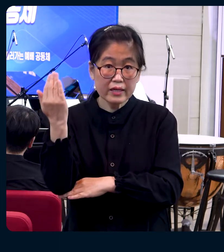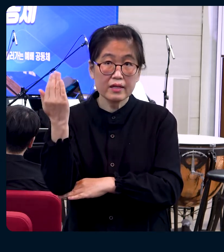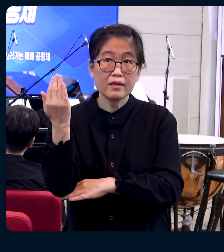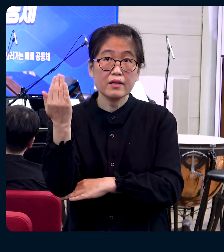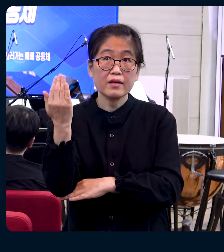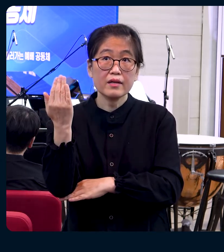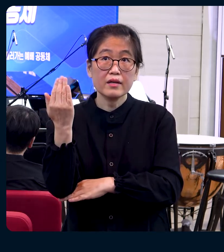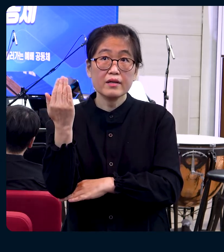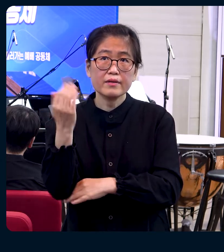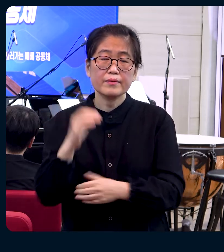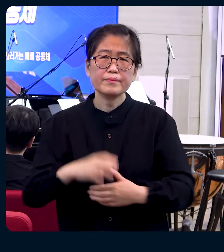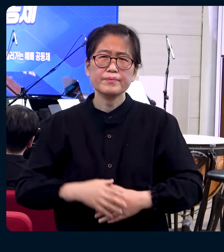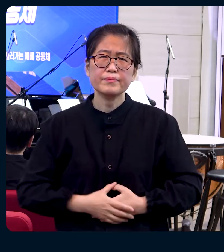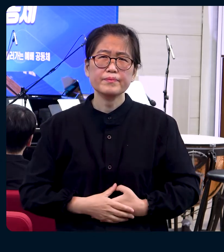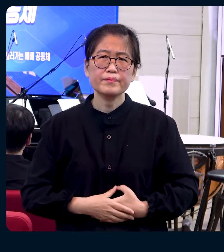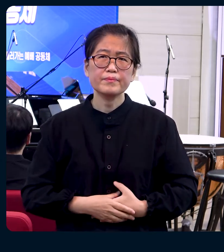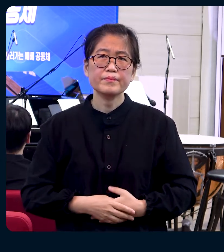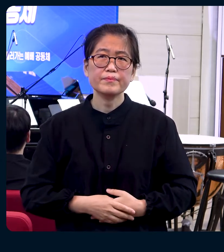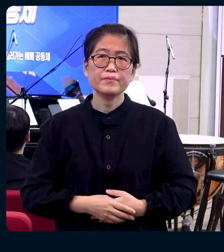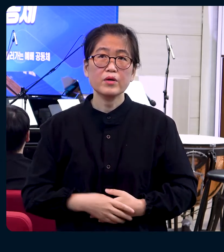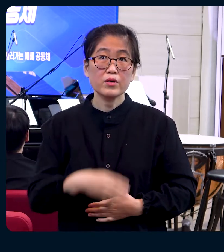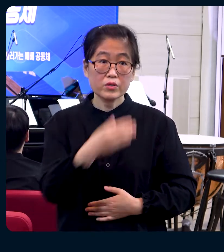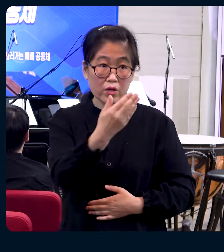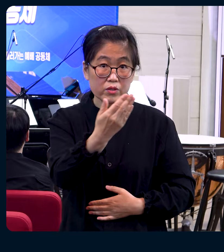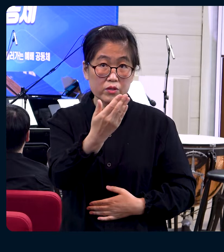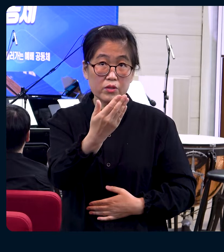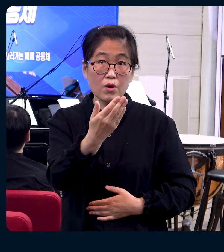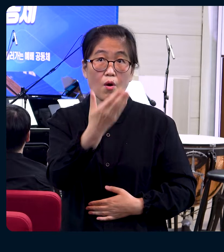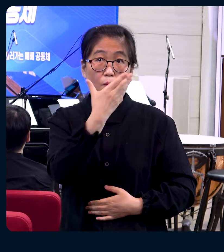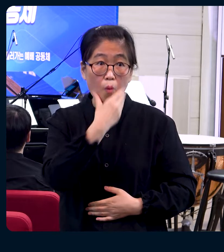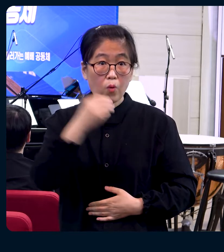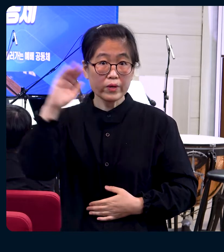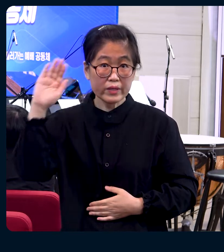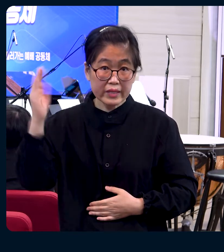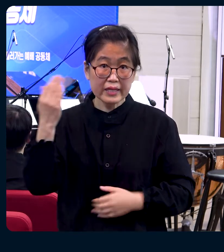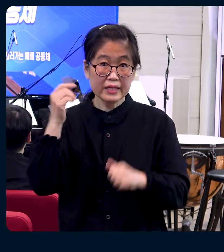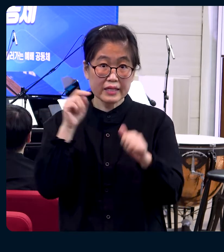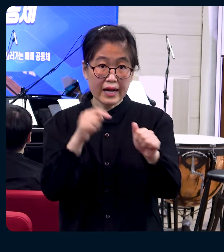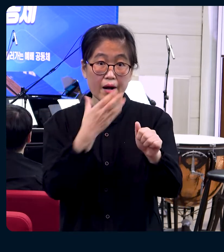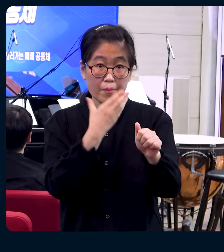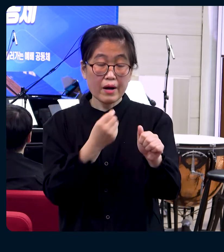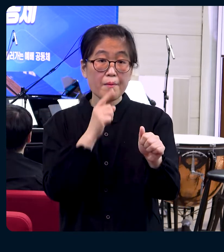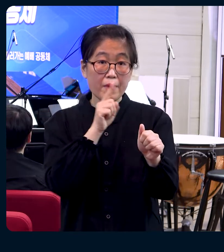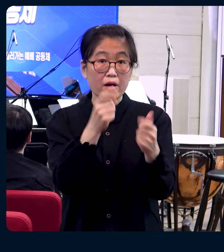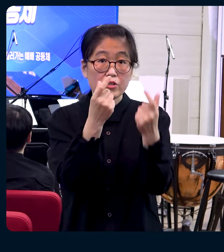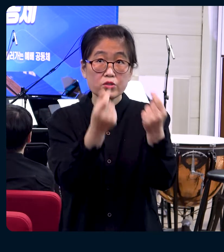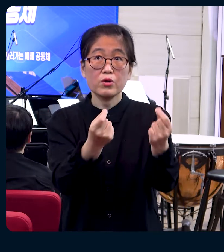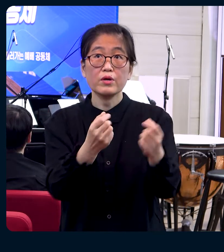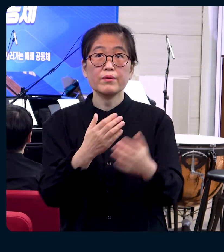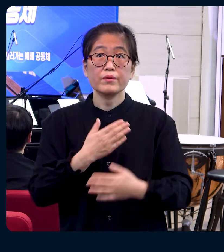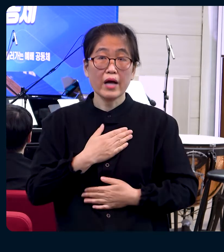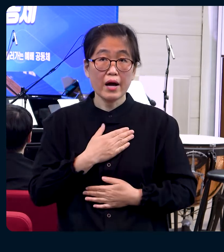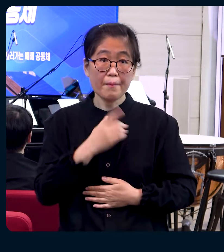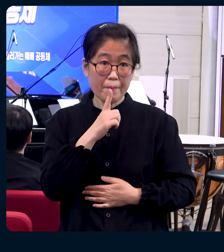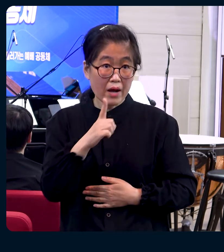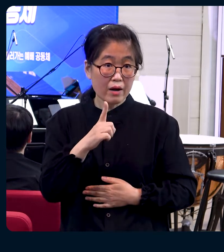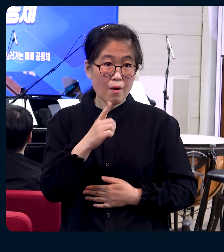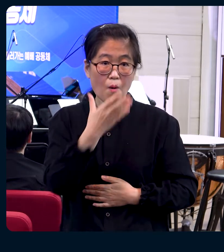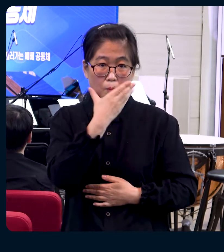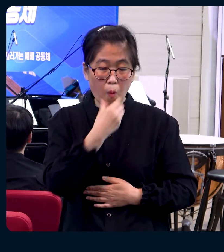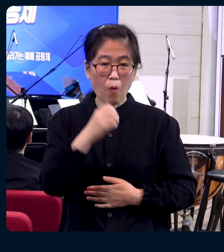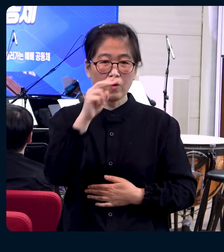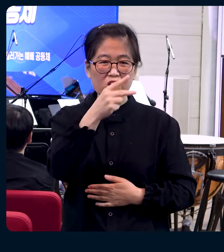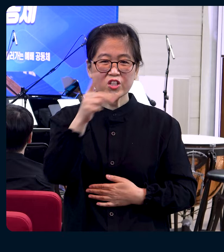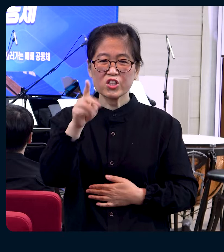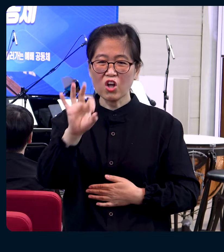하리라. 새로운 개혁개정에는 너는 복이 되리라. 제가 번역하면 너는